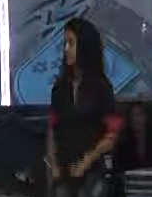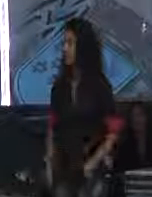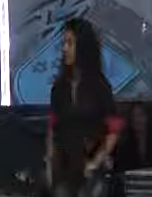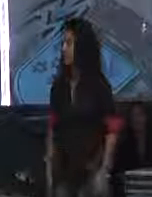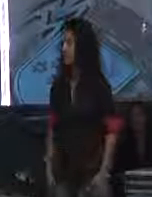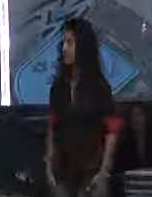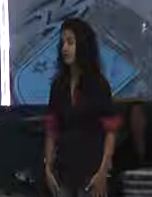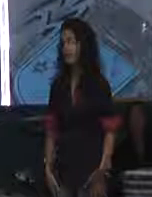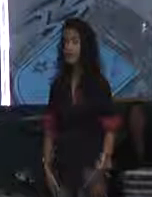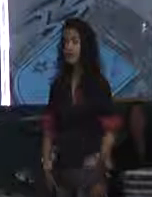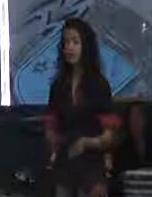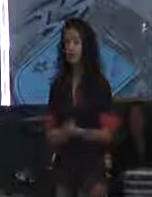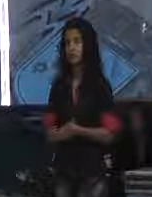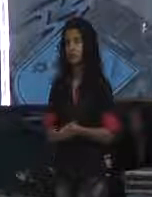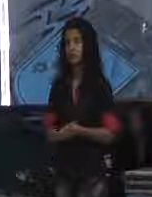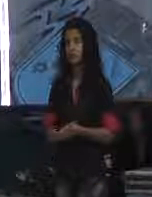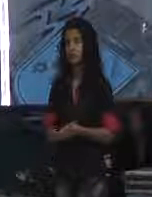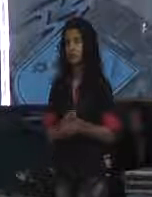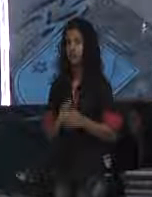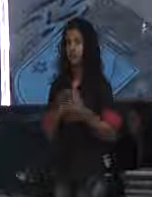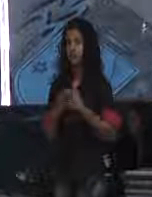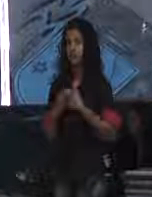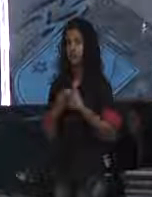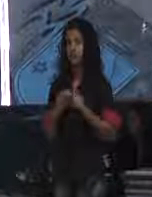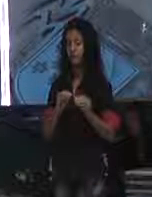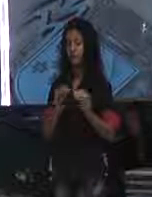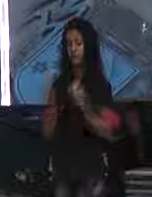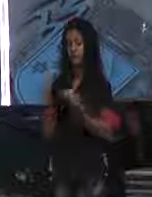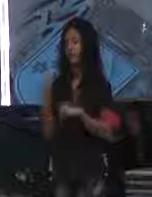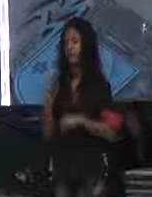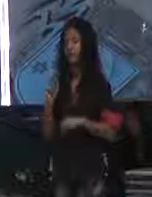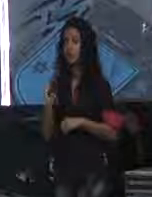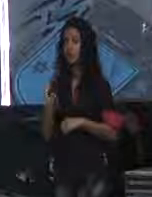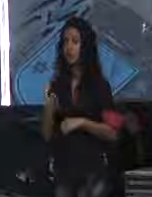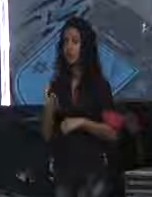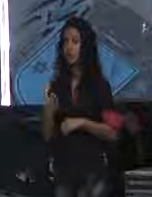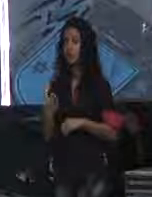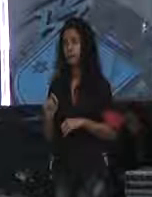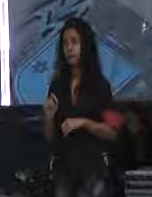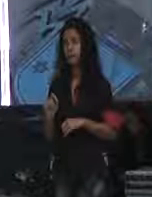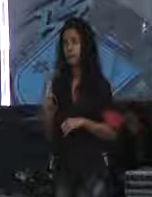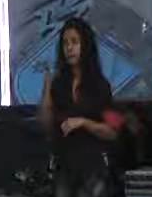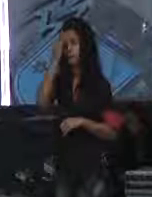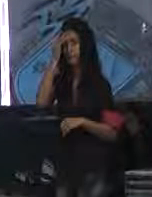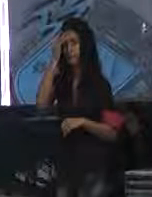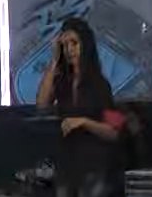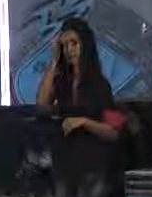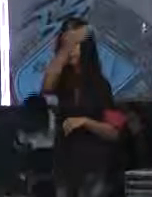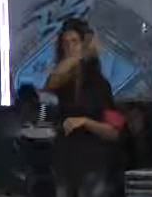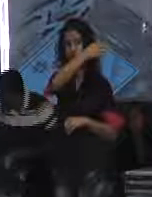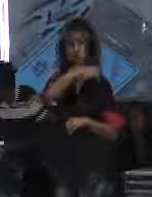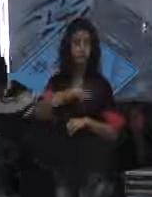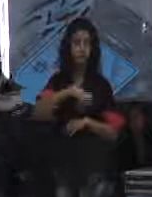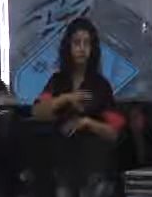O tratamento fora de domicílio é o seguinte: quando o paciente deslocado para Salvador já vai